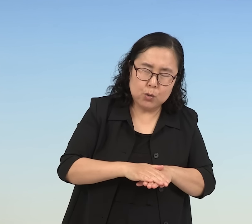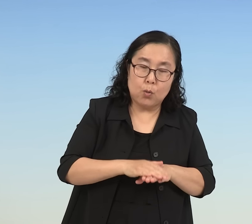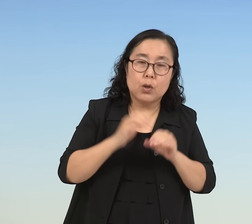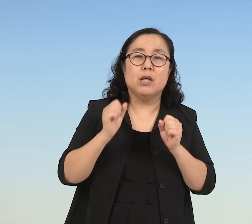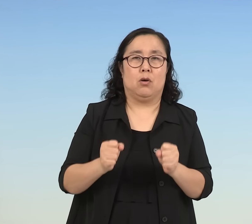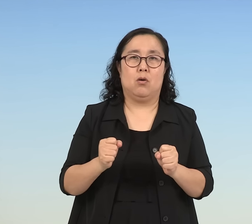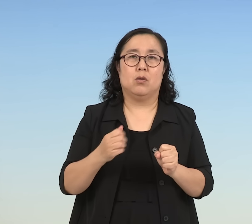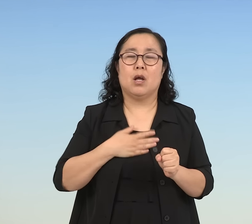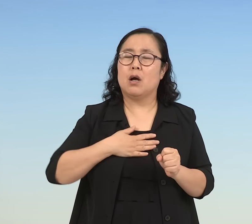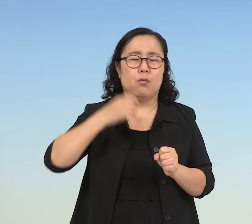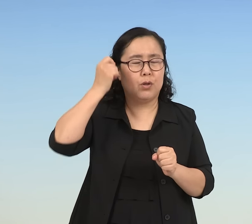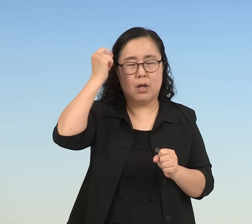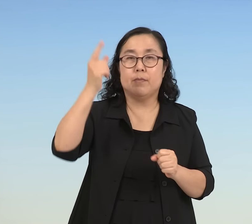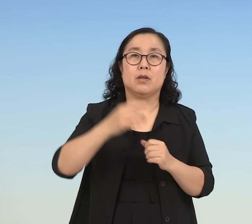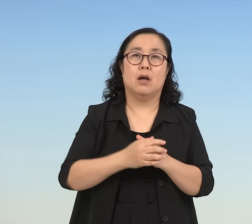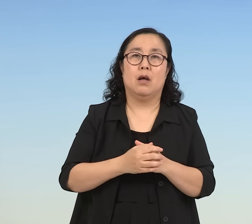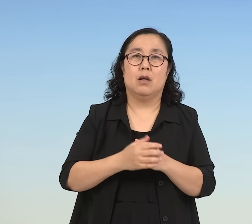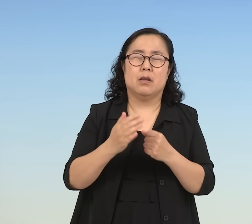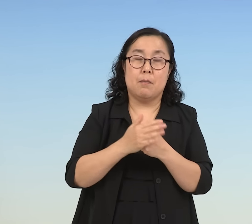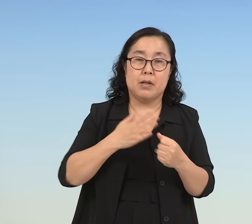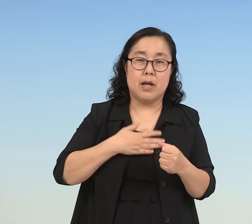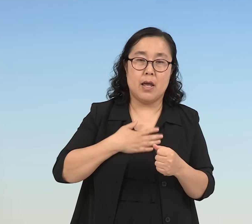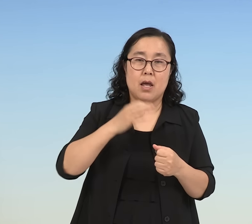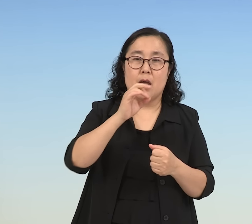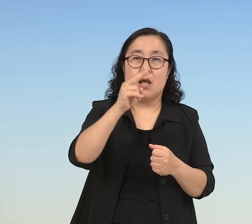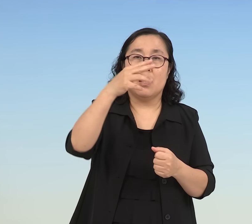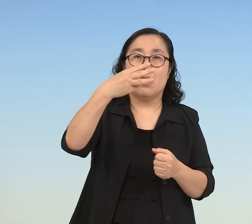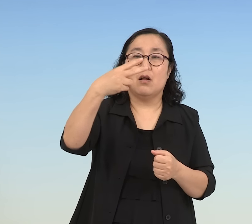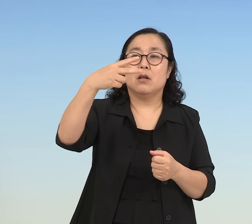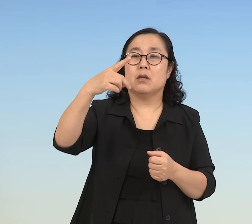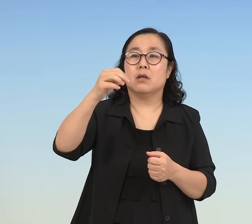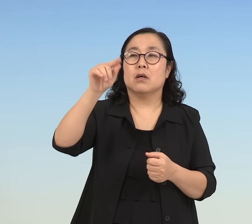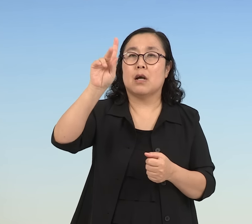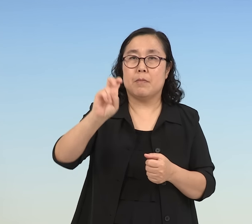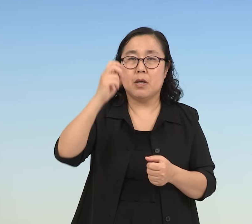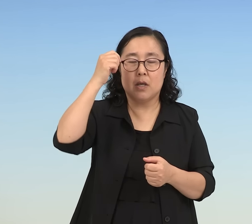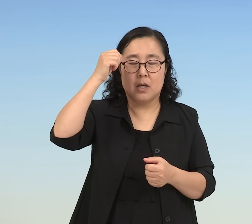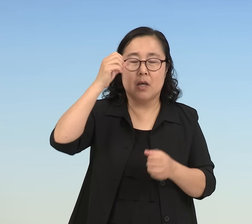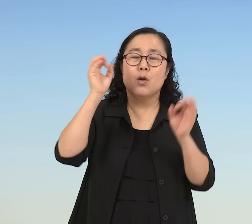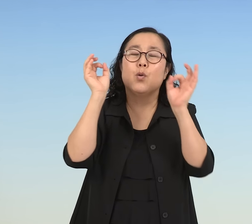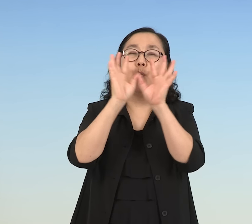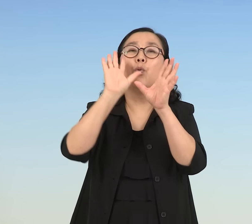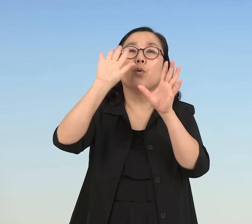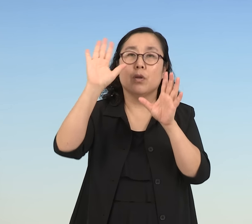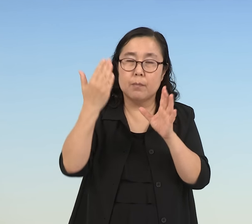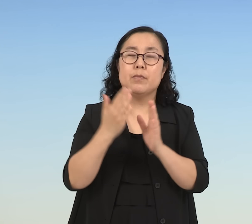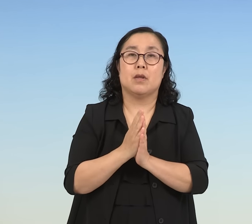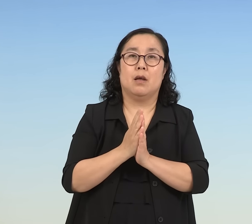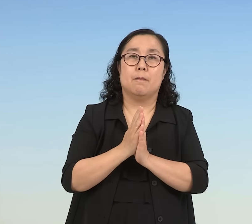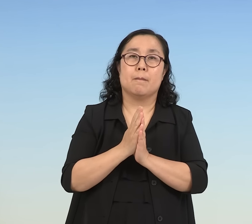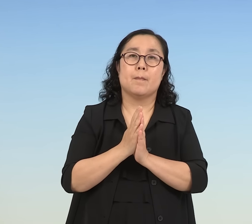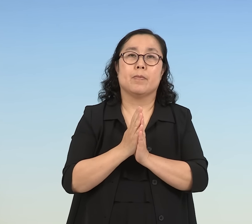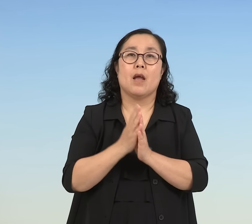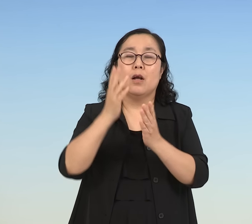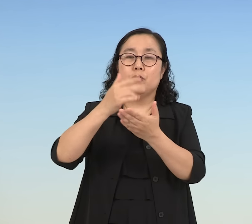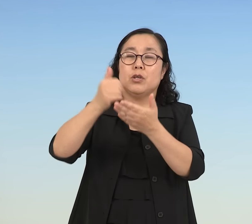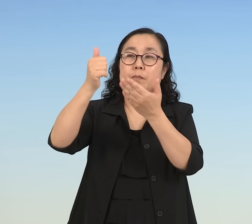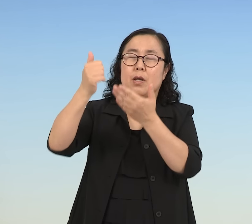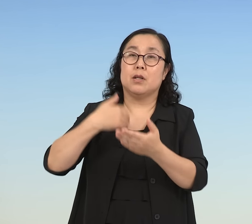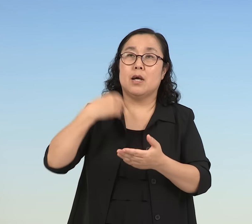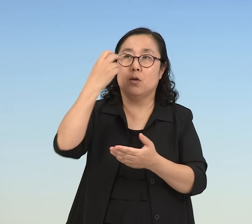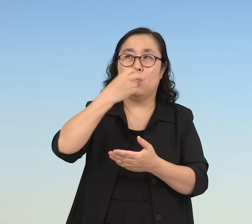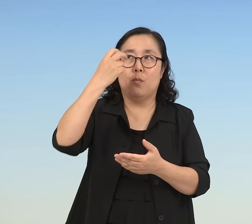거예요. 그래서 제가 열등감이 없으시는 겁니다. 그 다음 나오는 주께서 그를 돌보시나이까 할